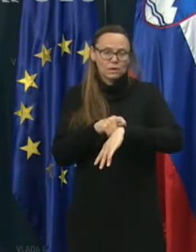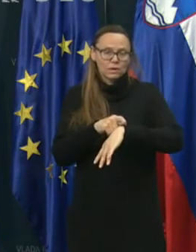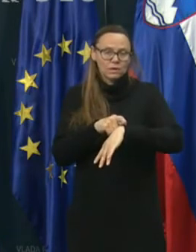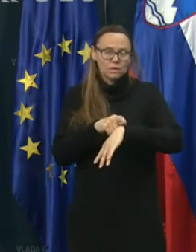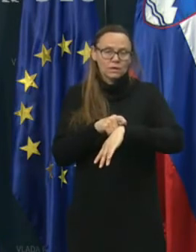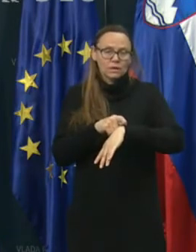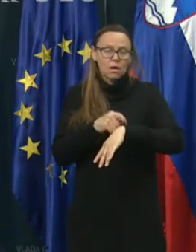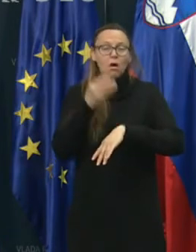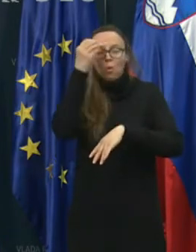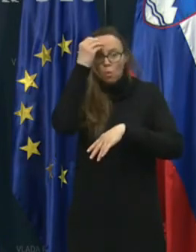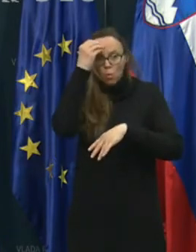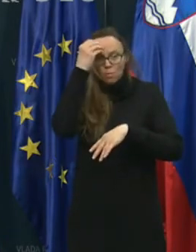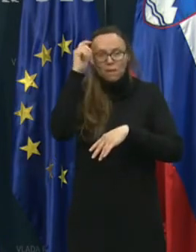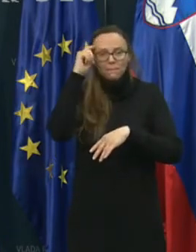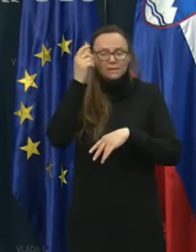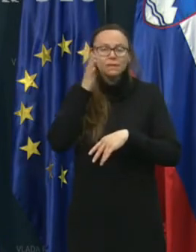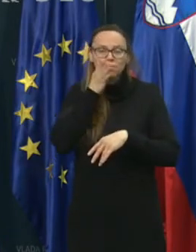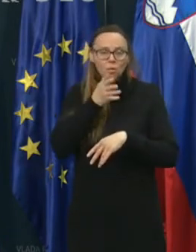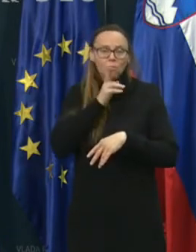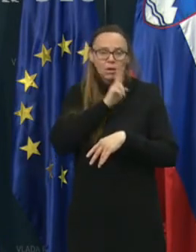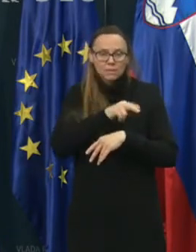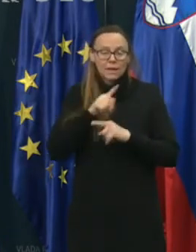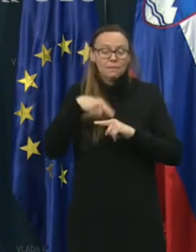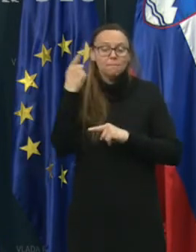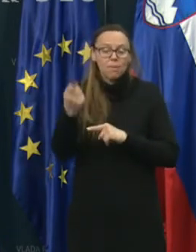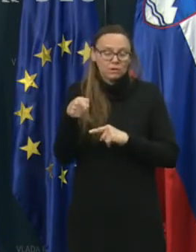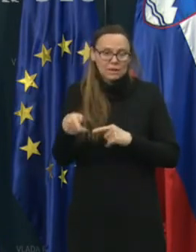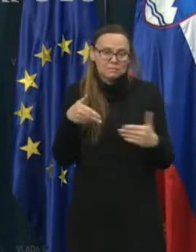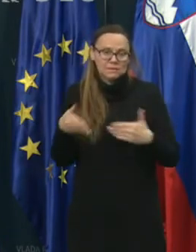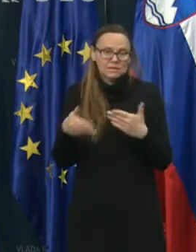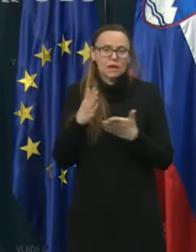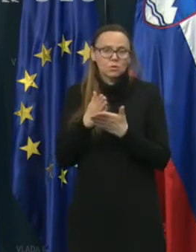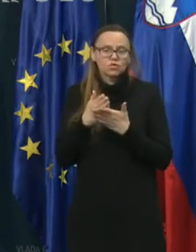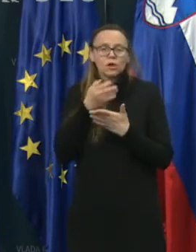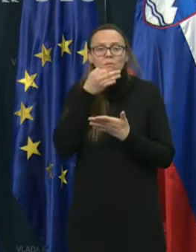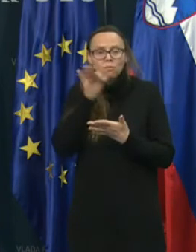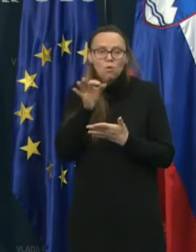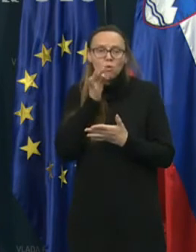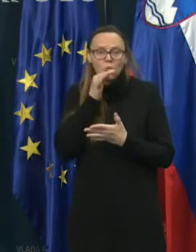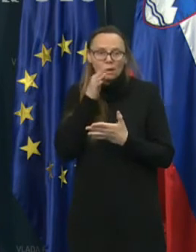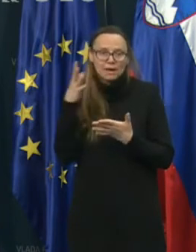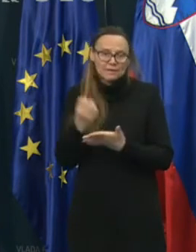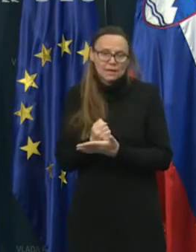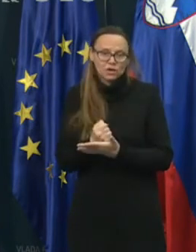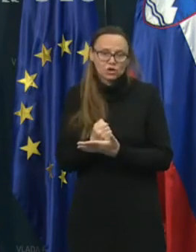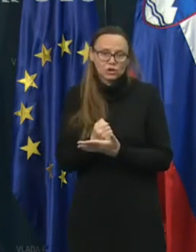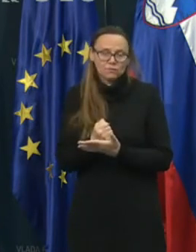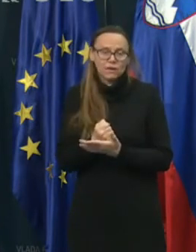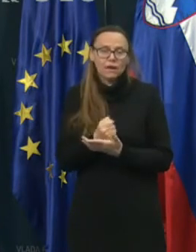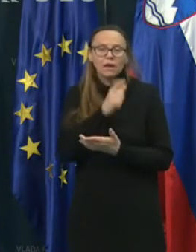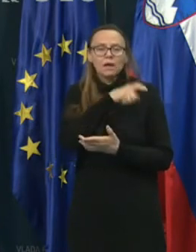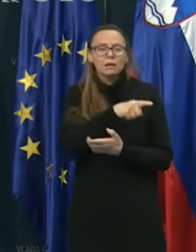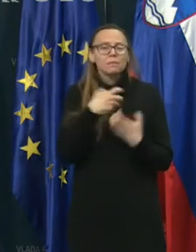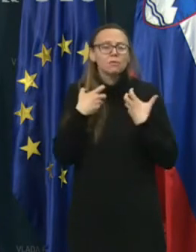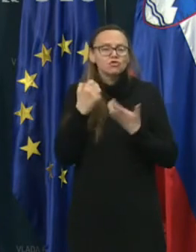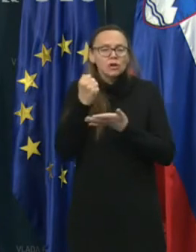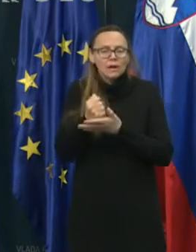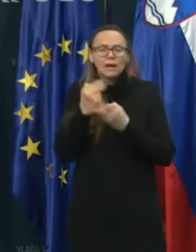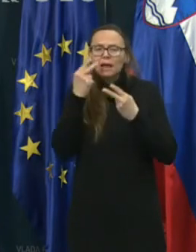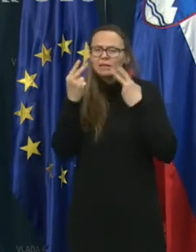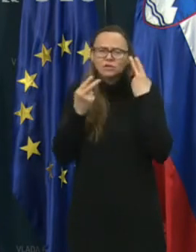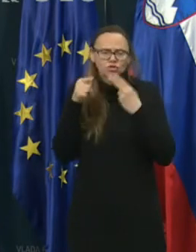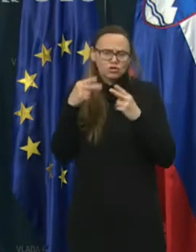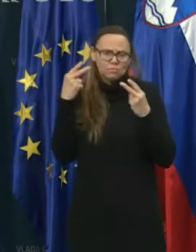da upam in mislim, da bomo imeli po tistem sestanku že kakšne bolj konkretne rešitve. Bi pa želela poudariti, da iščemo